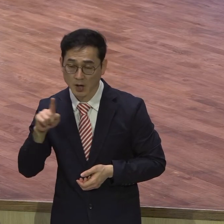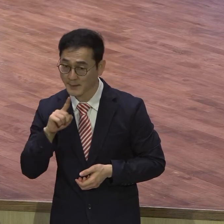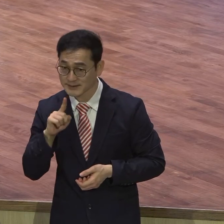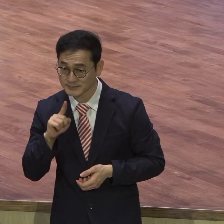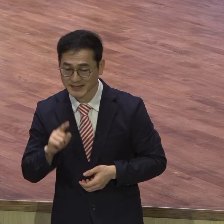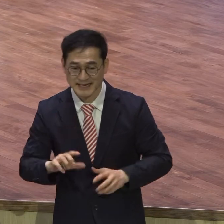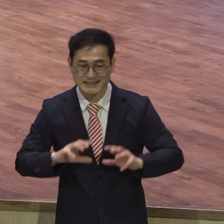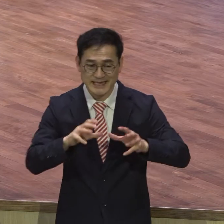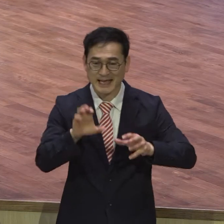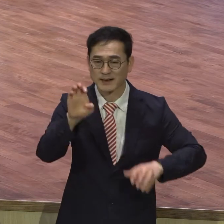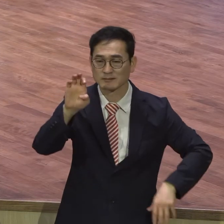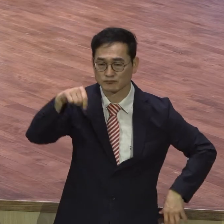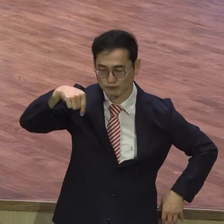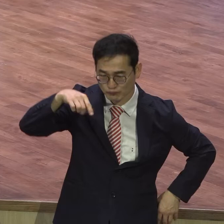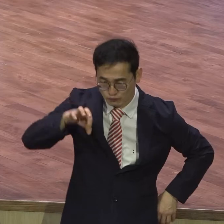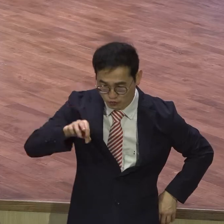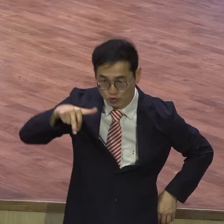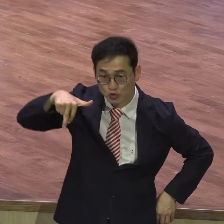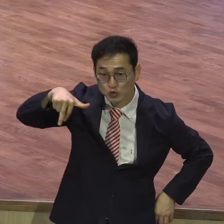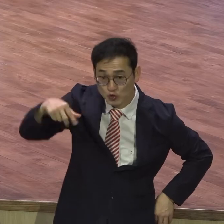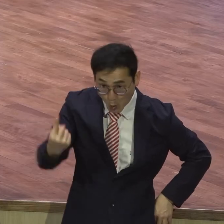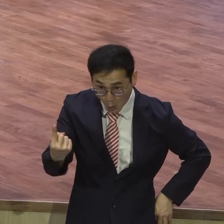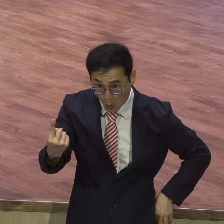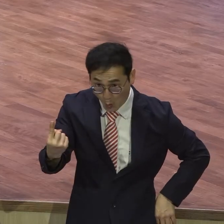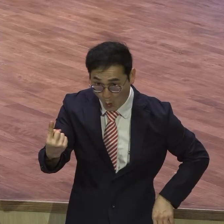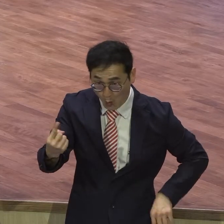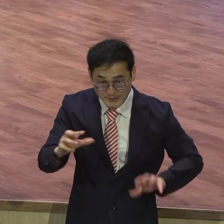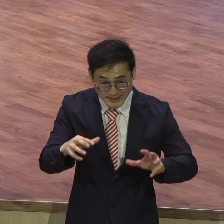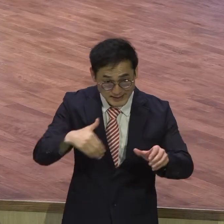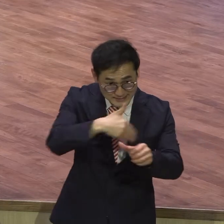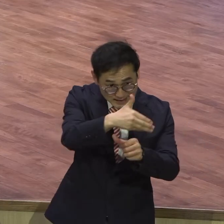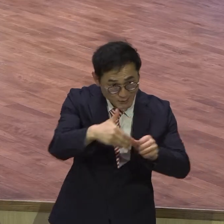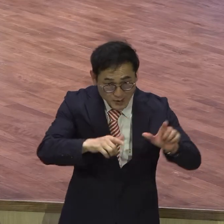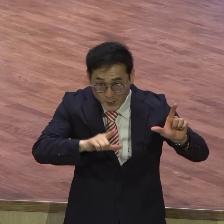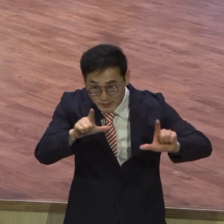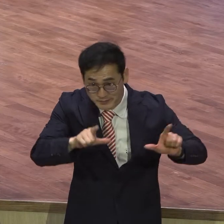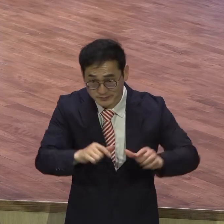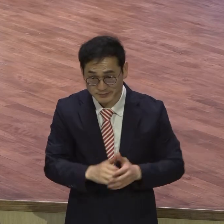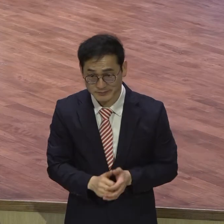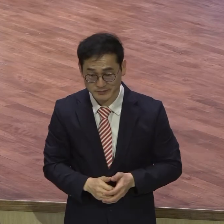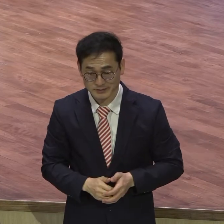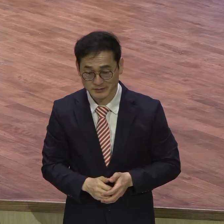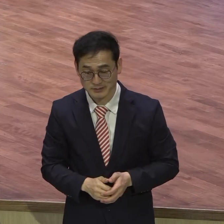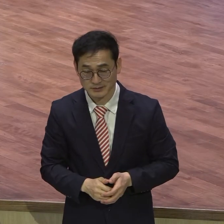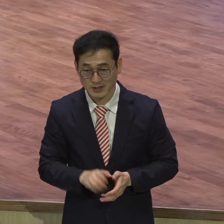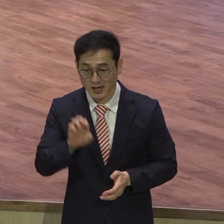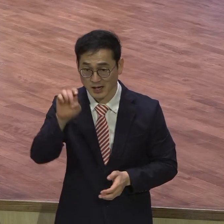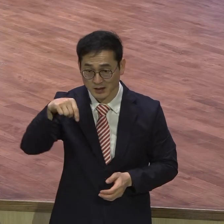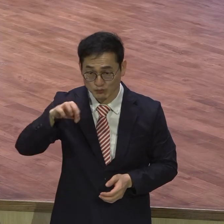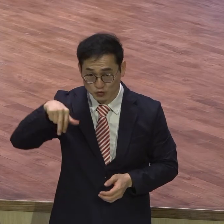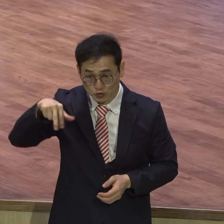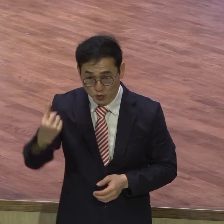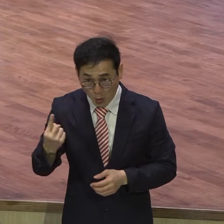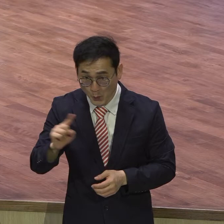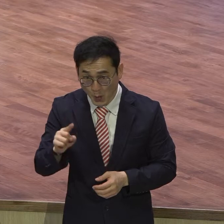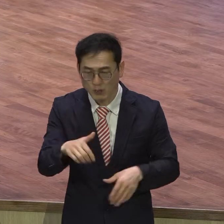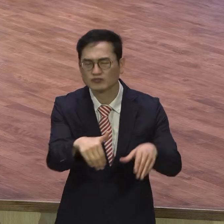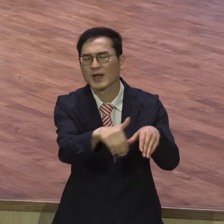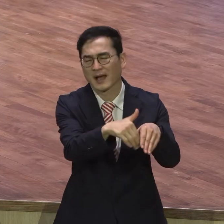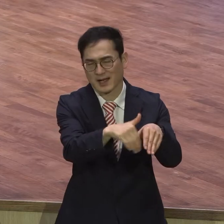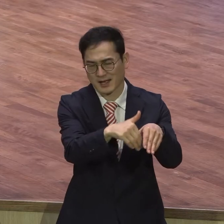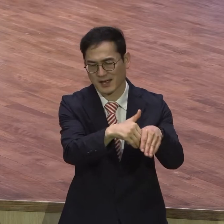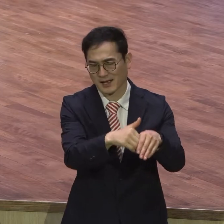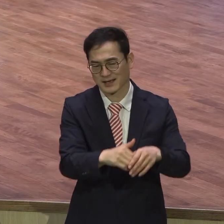풍조라는 단어가 나옵니다 세상 풍조 우리가 과거에는 이 세상 풍조를 쫓았던 존재들 여기서 세상 풍조가 뭐예요? 문화입니다